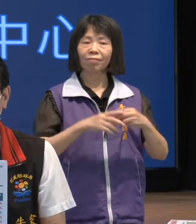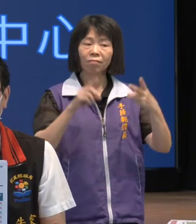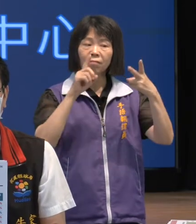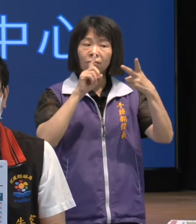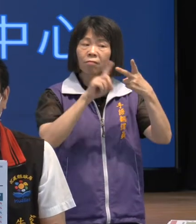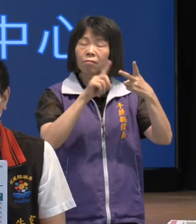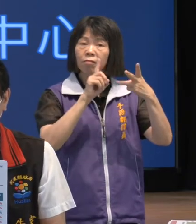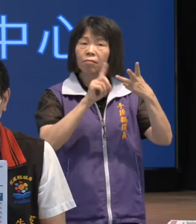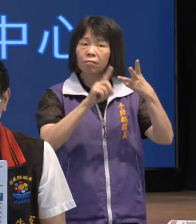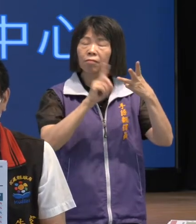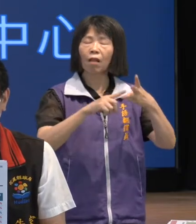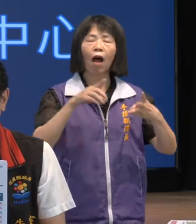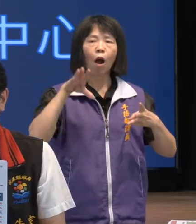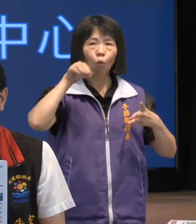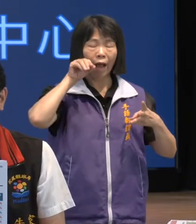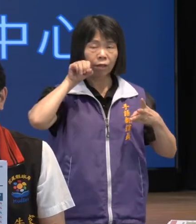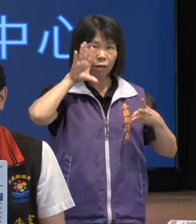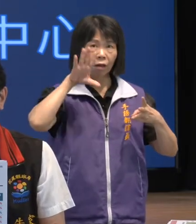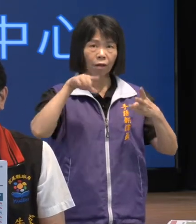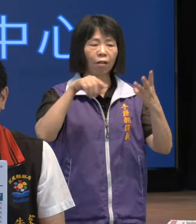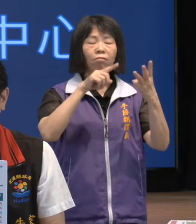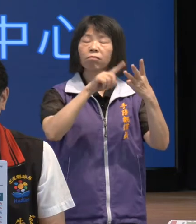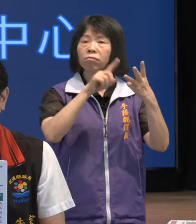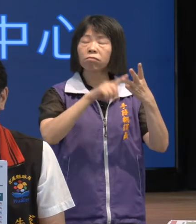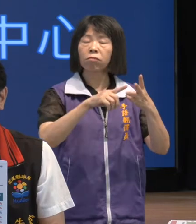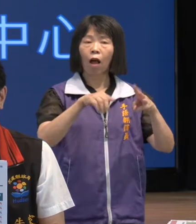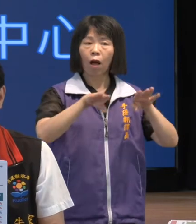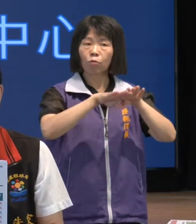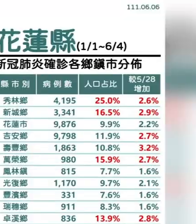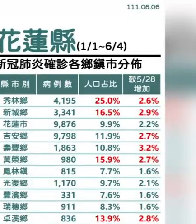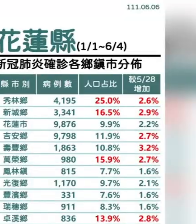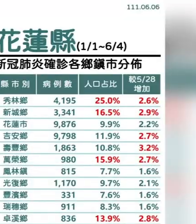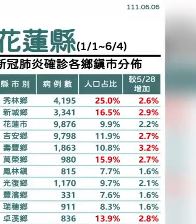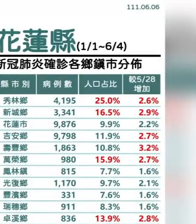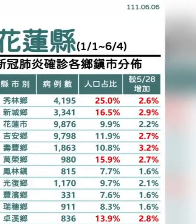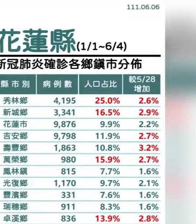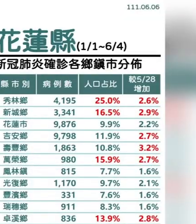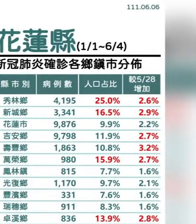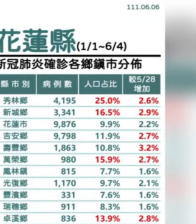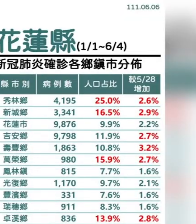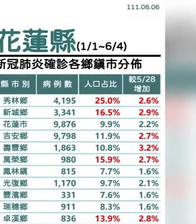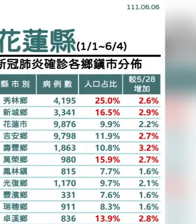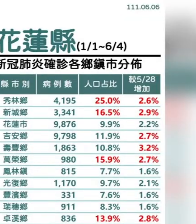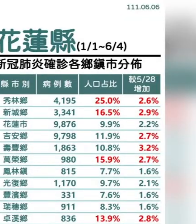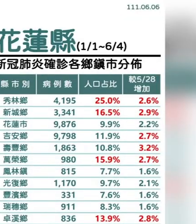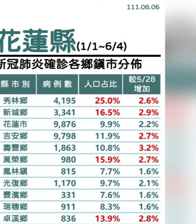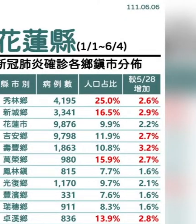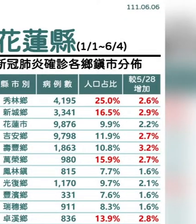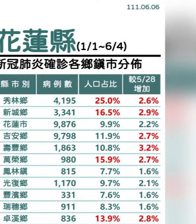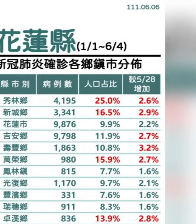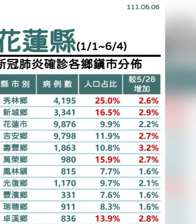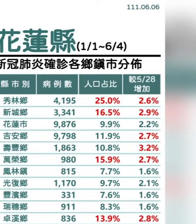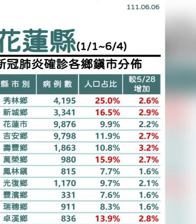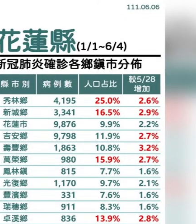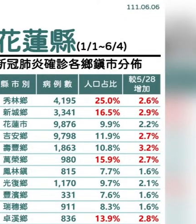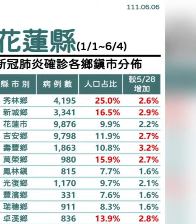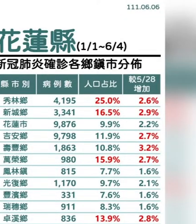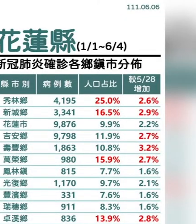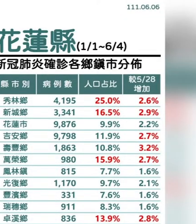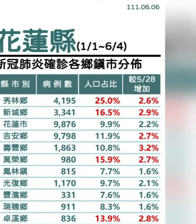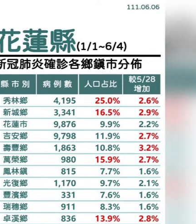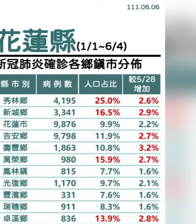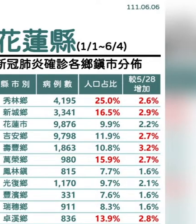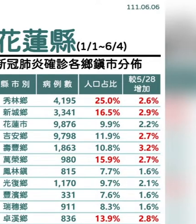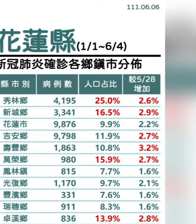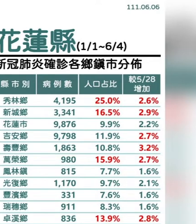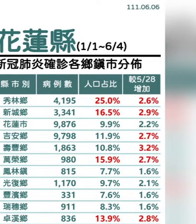三个是万荣乡，那卓溪跟玉里都是13.9%，那所